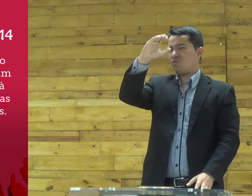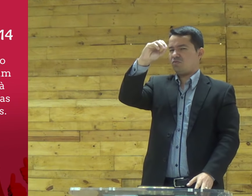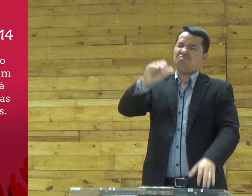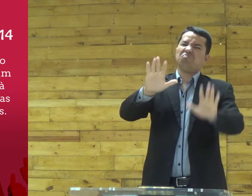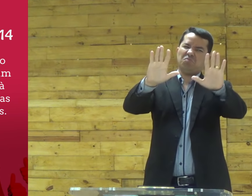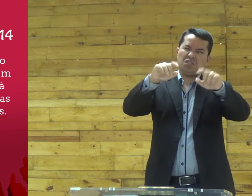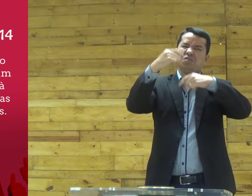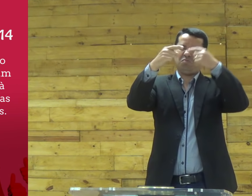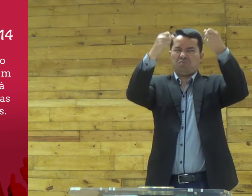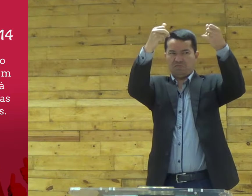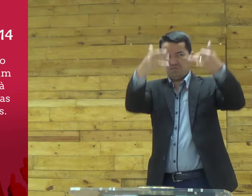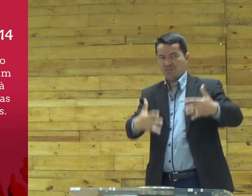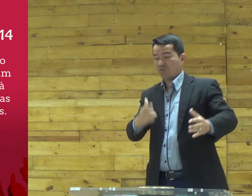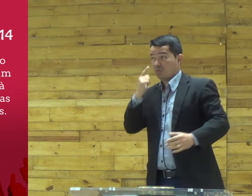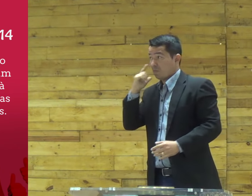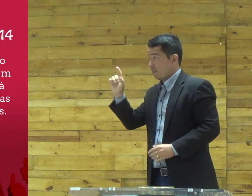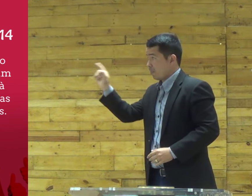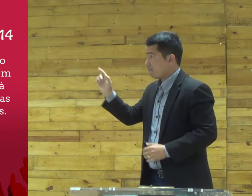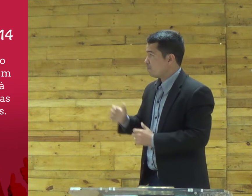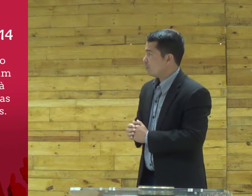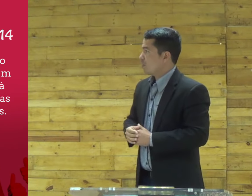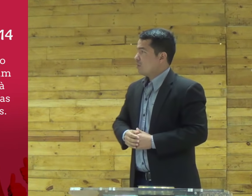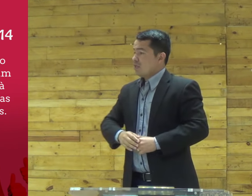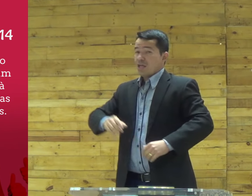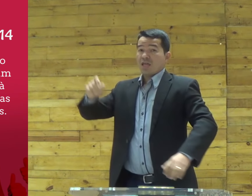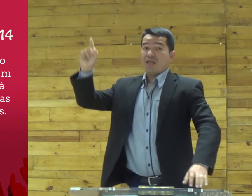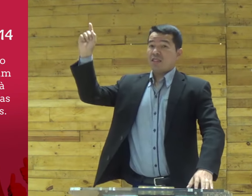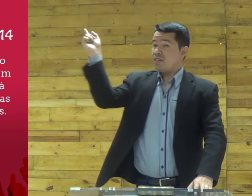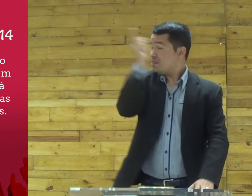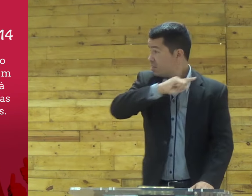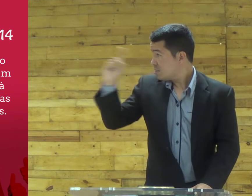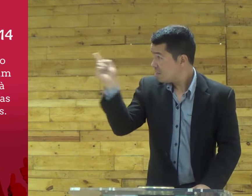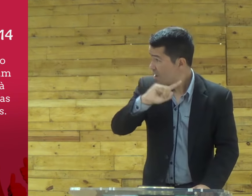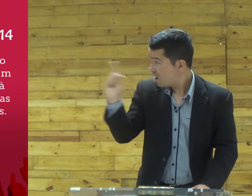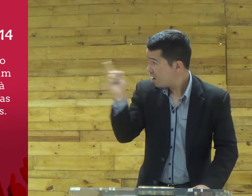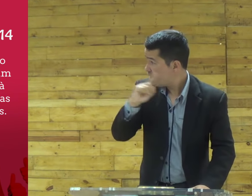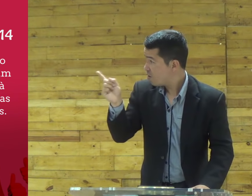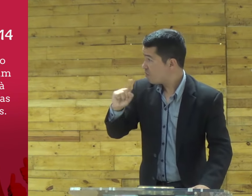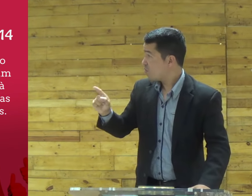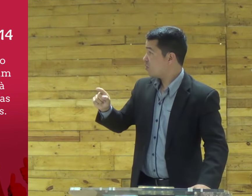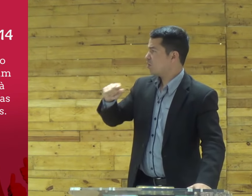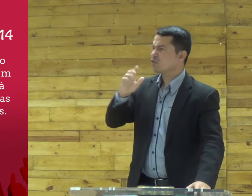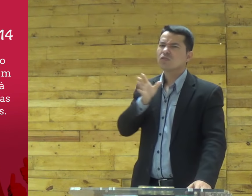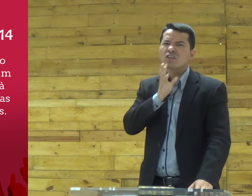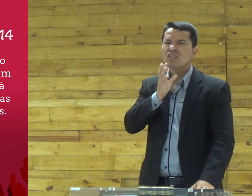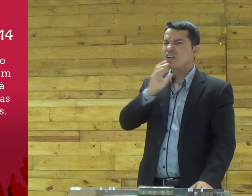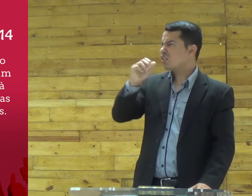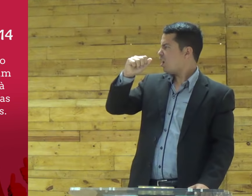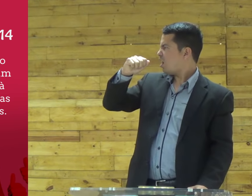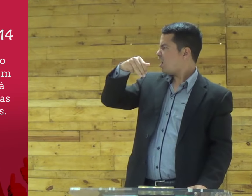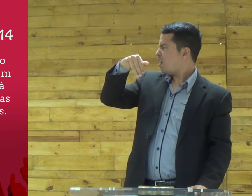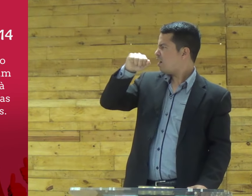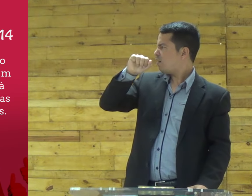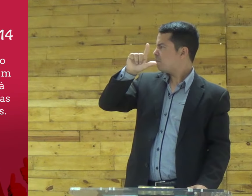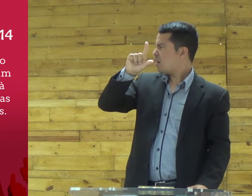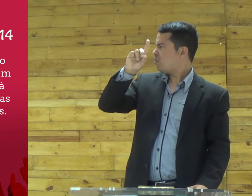Levítico? Bom, depois eu explico. Mas olha só, lá em Levítico 19:14, não